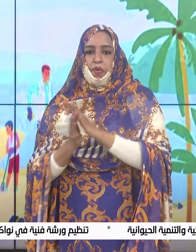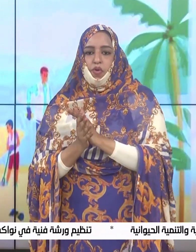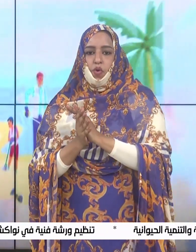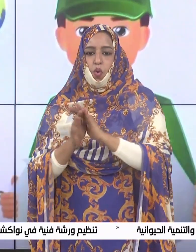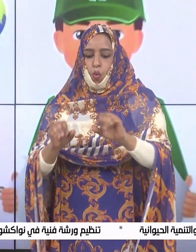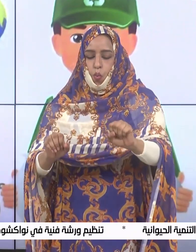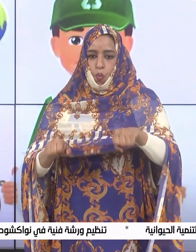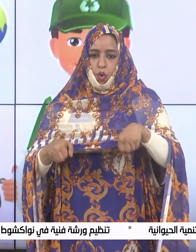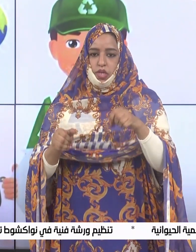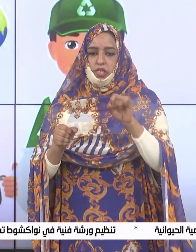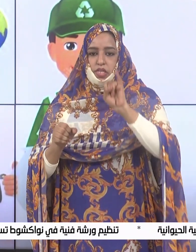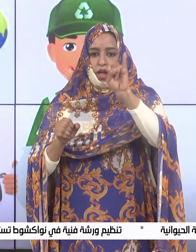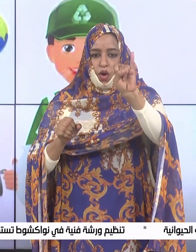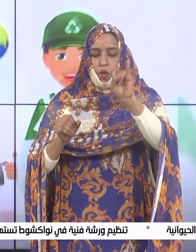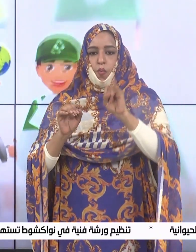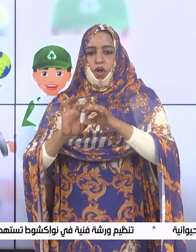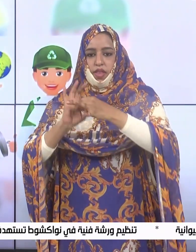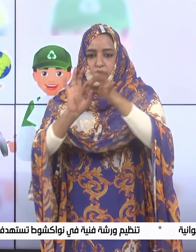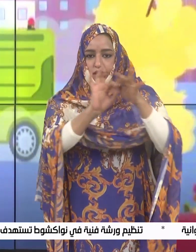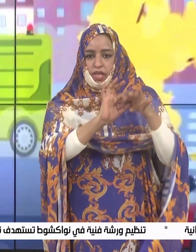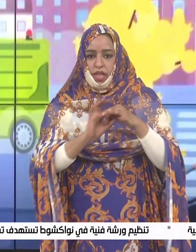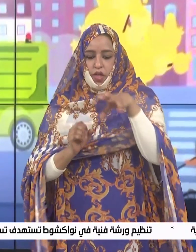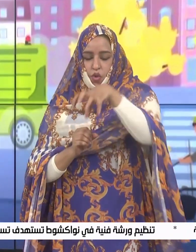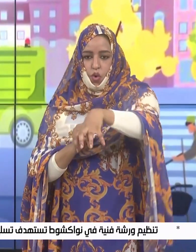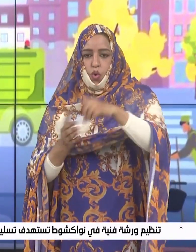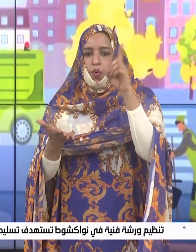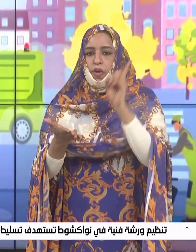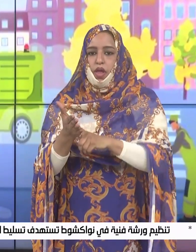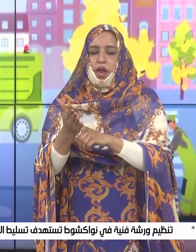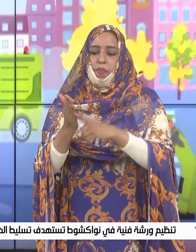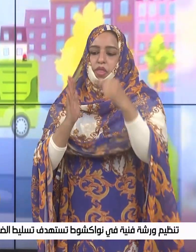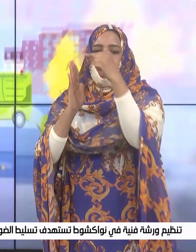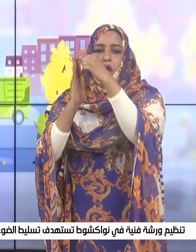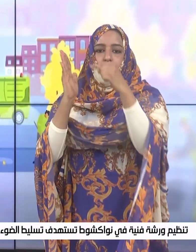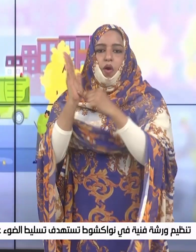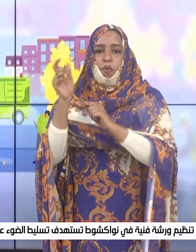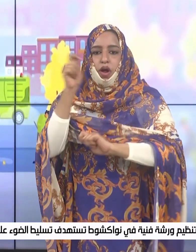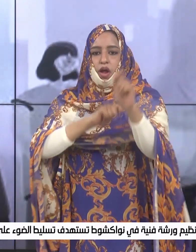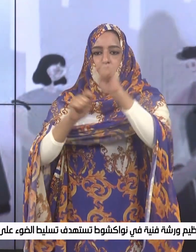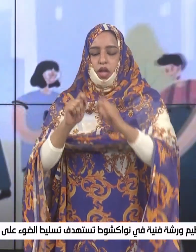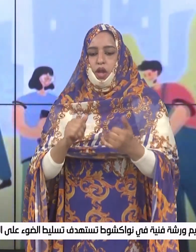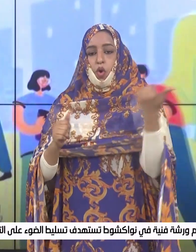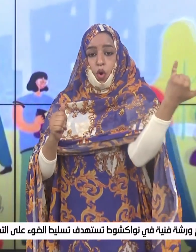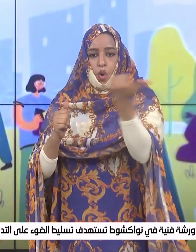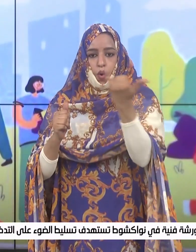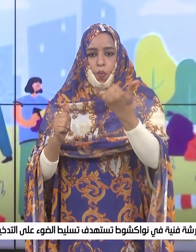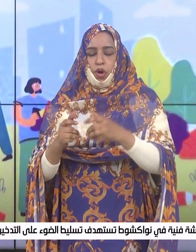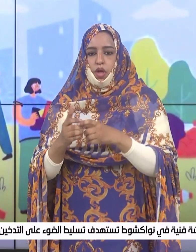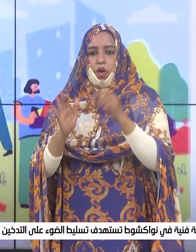دور الجهات الإدارية، تقع المسؤولية الأكبر في المحافظة على البيئة على عاتق